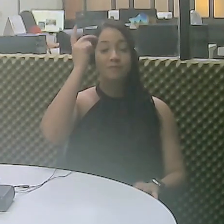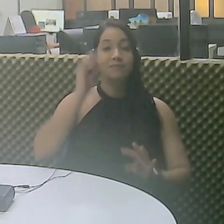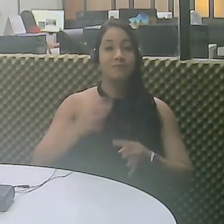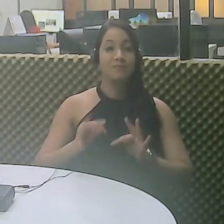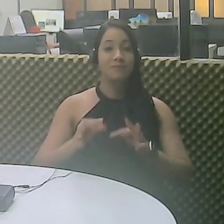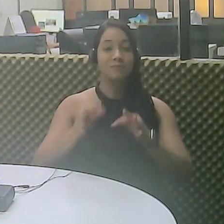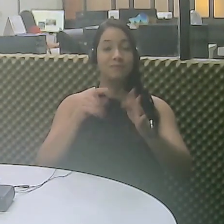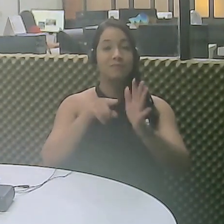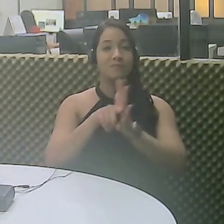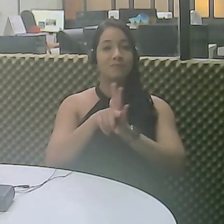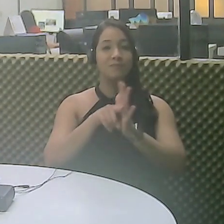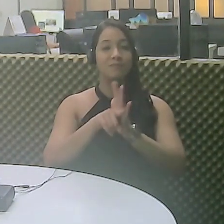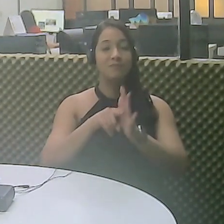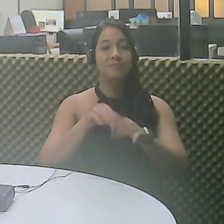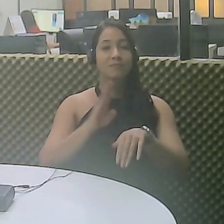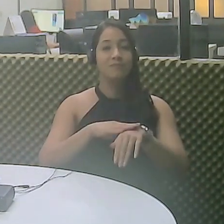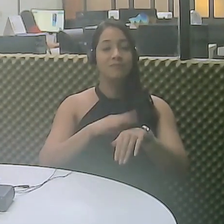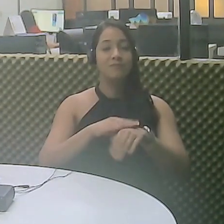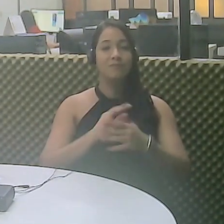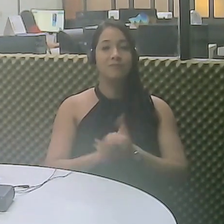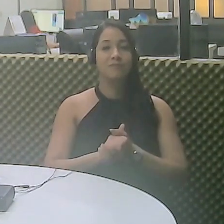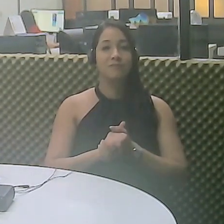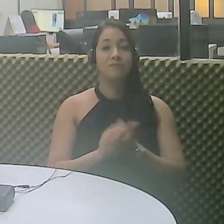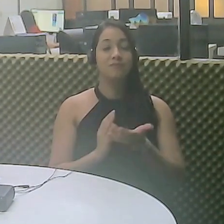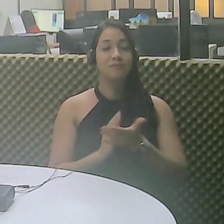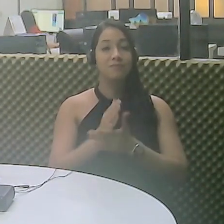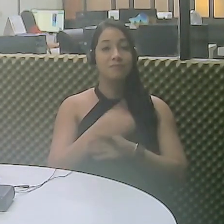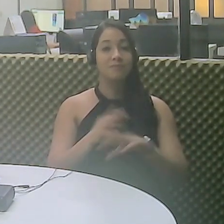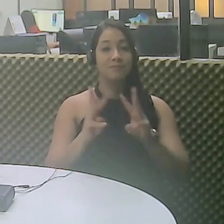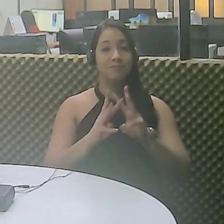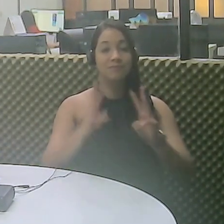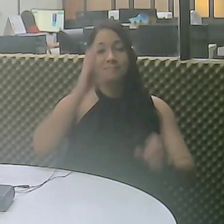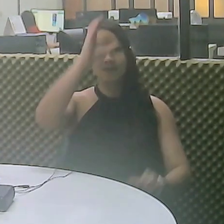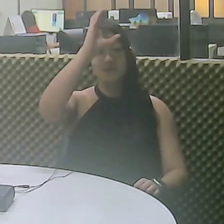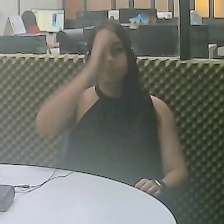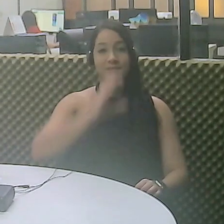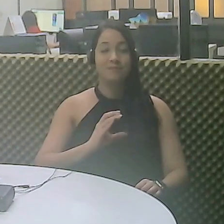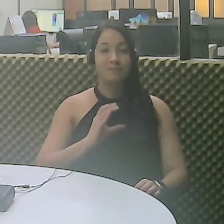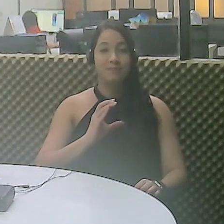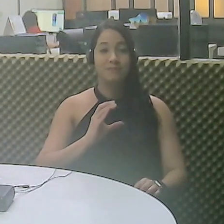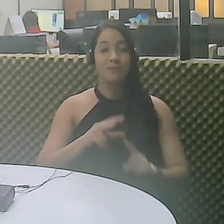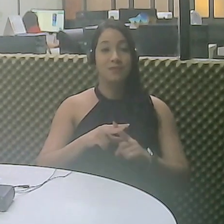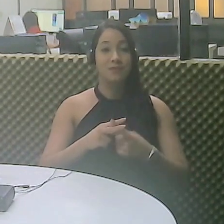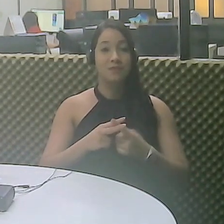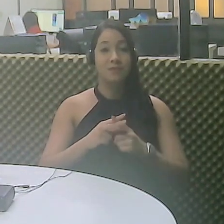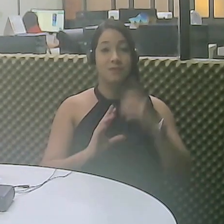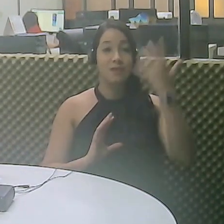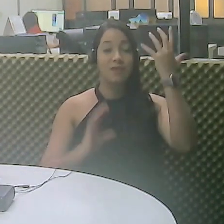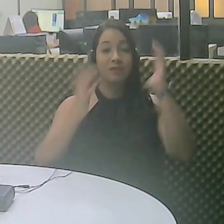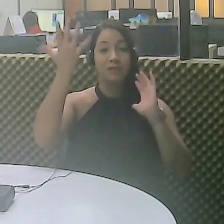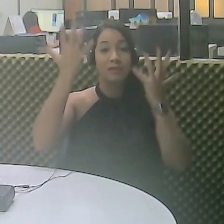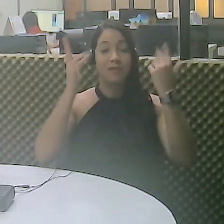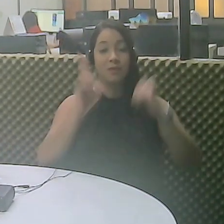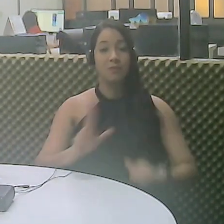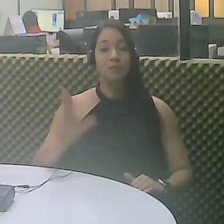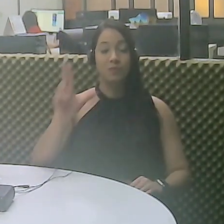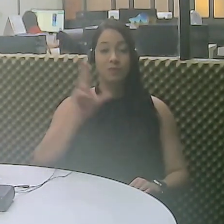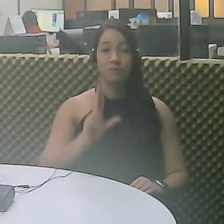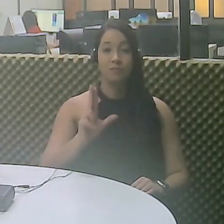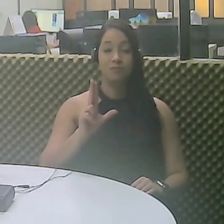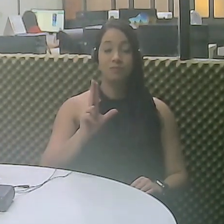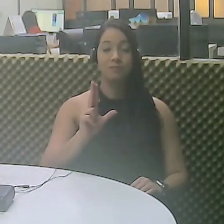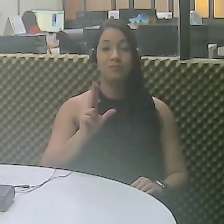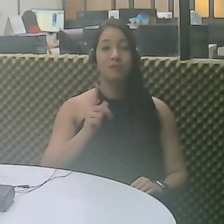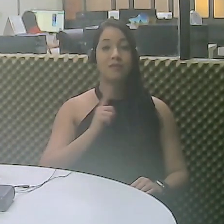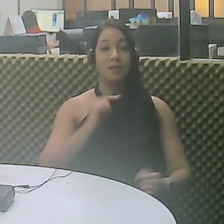tecnologia para consulta medição do tempo. Basta acessar o portal Cidadão e ir na ferramenta ClimaUD. A plataforma digital